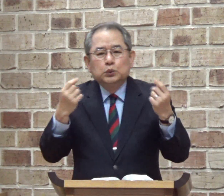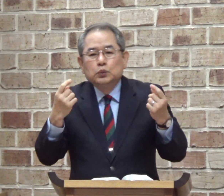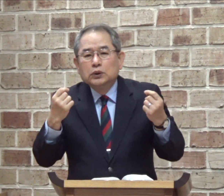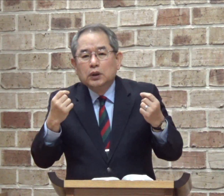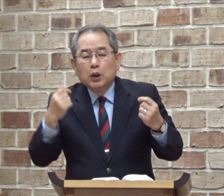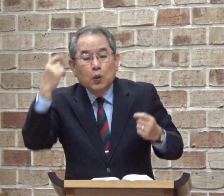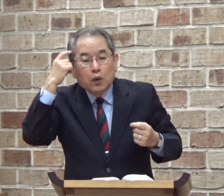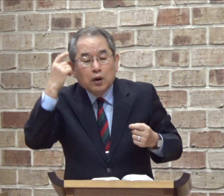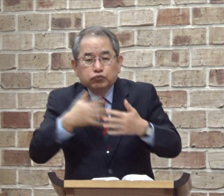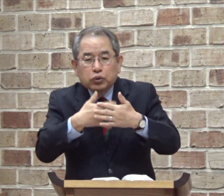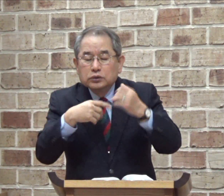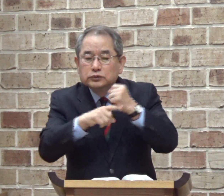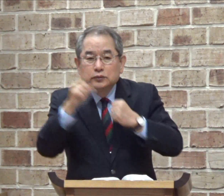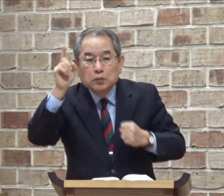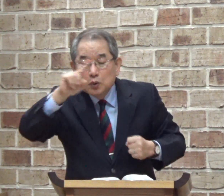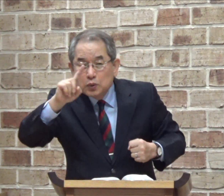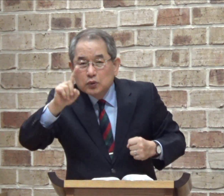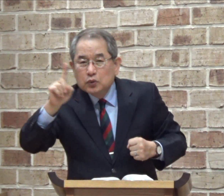휴전을 하면서